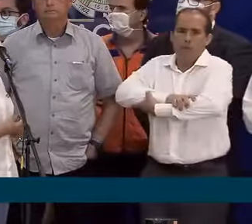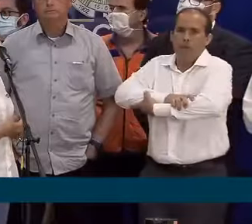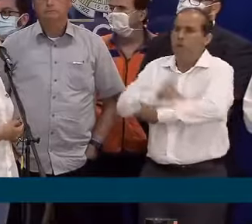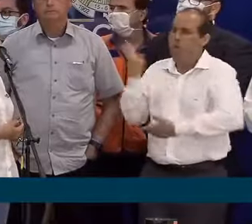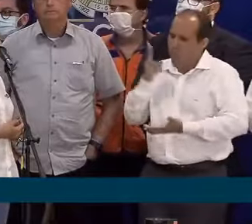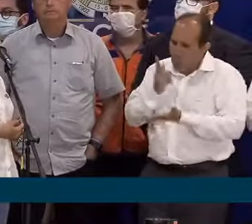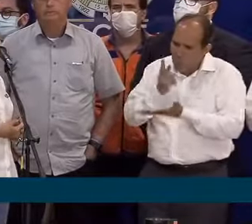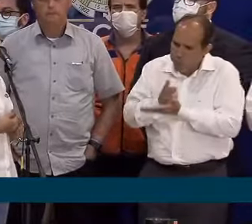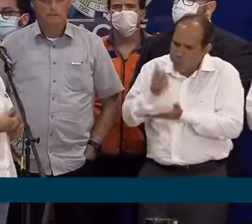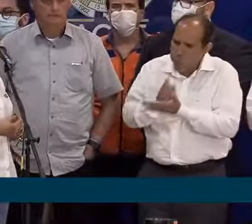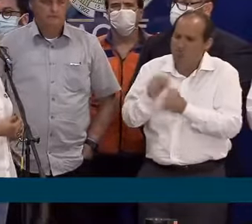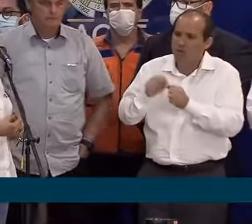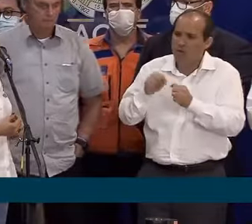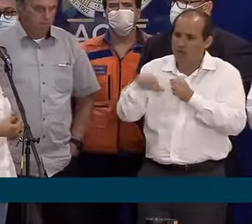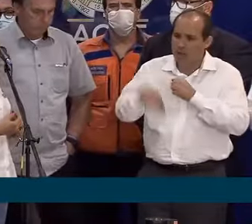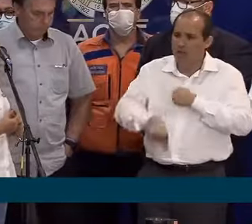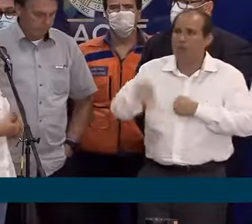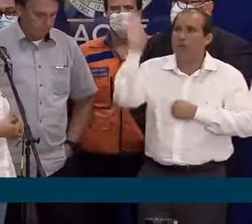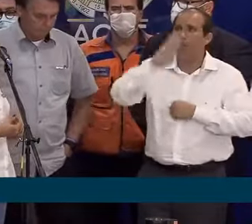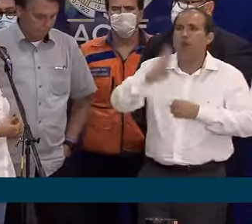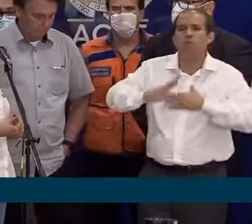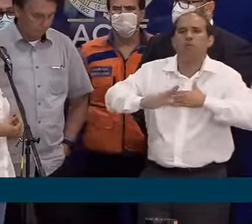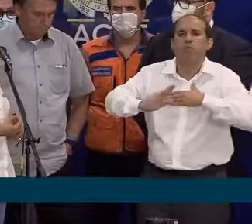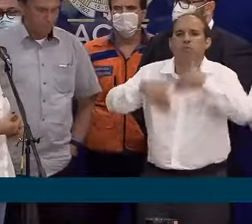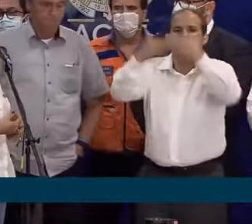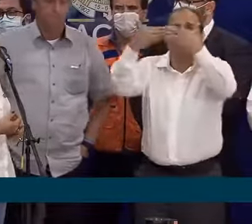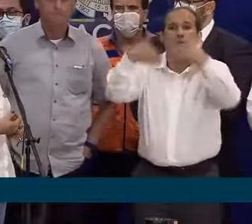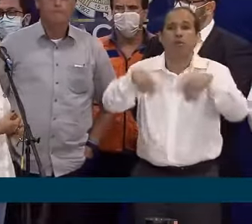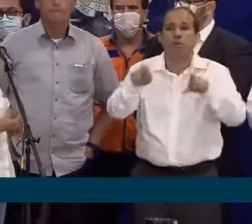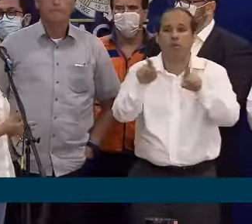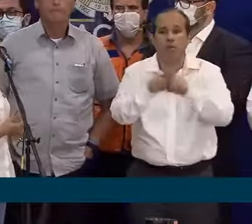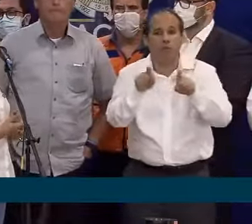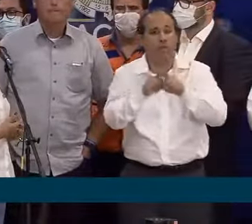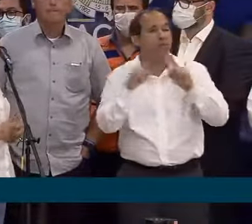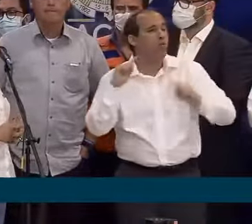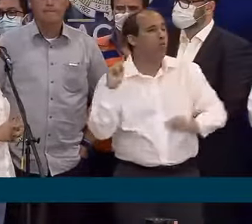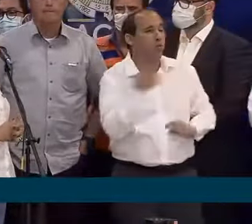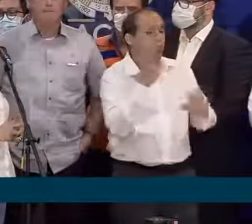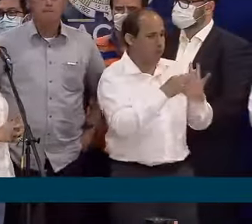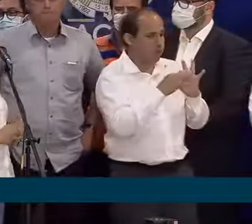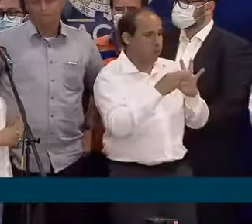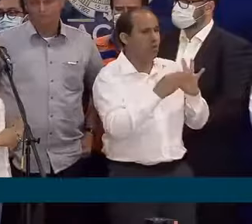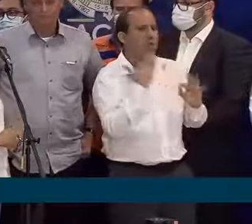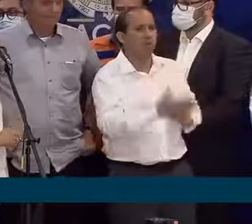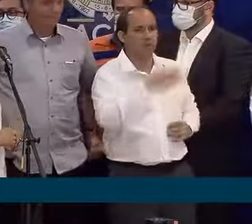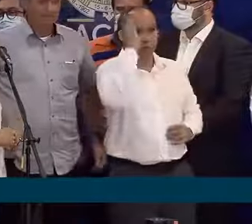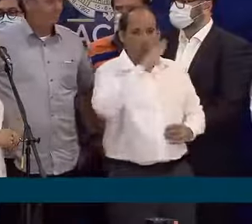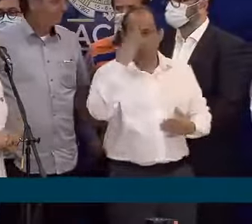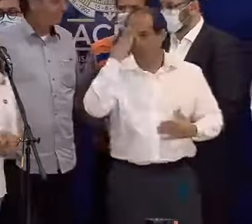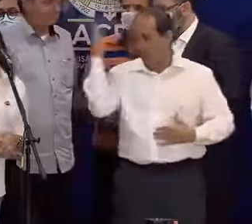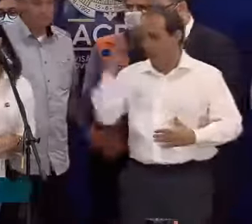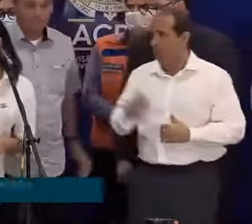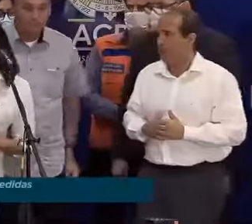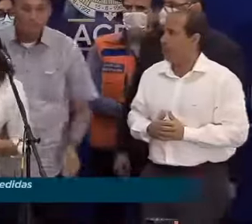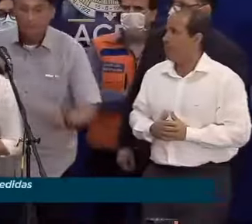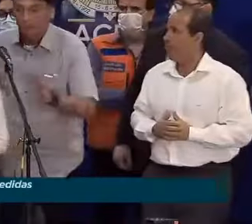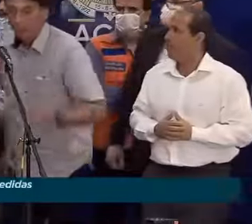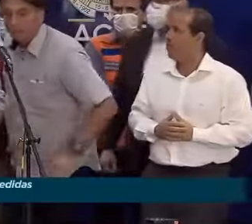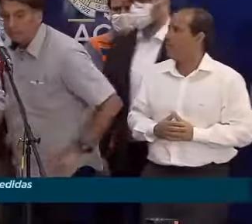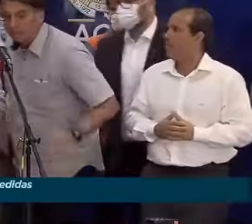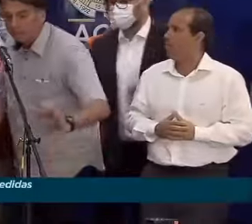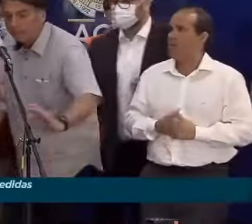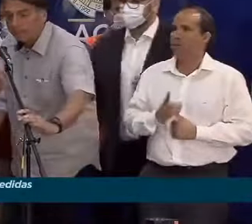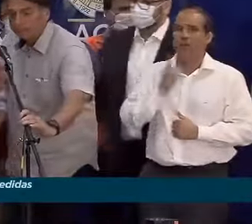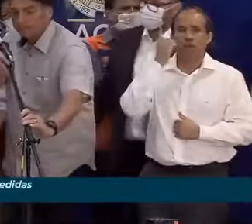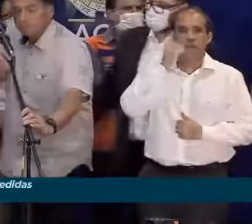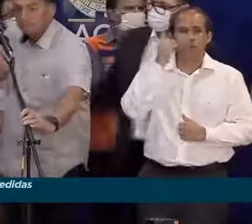continue a fazer o nosso Brasil crescer e todos nós unidos pelo Brasil. Muito obrigada.